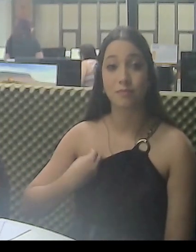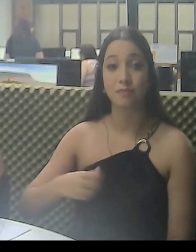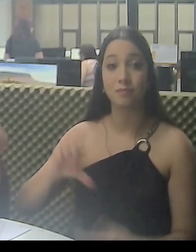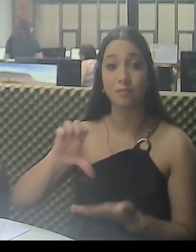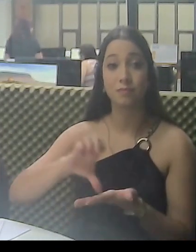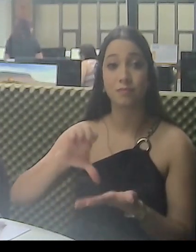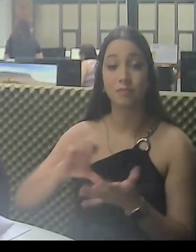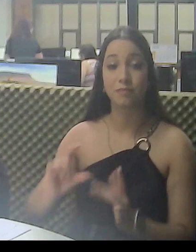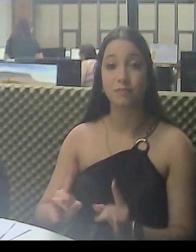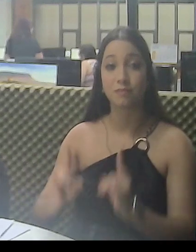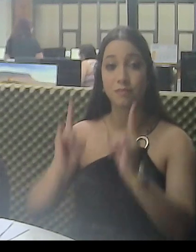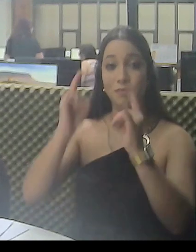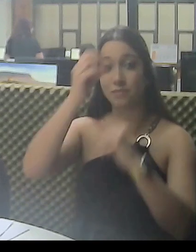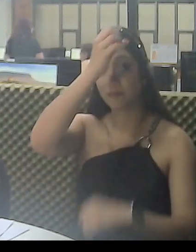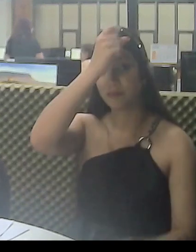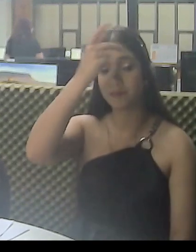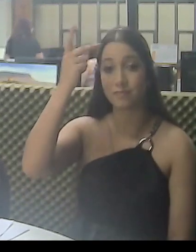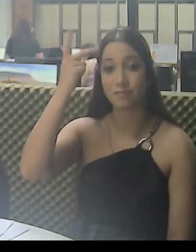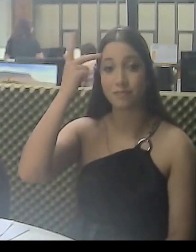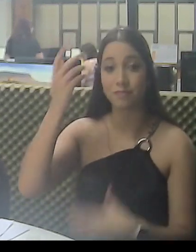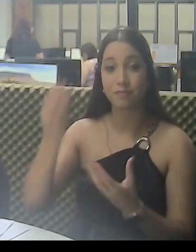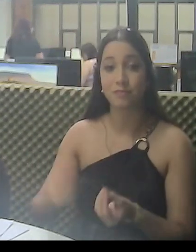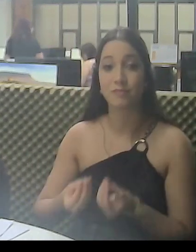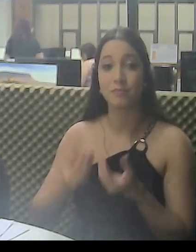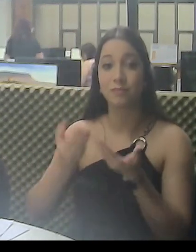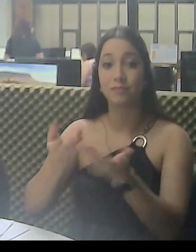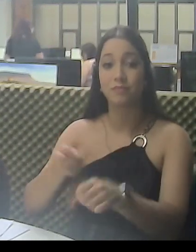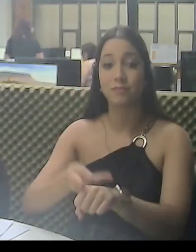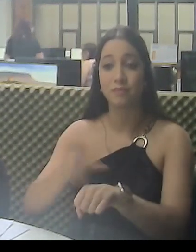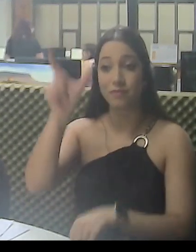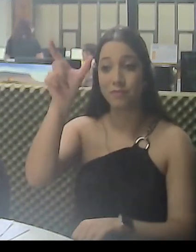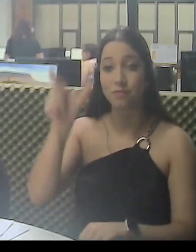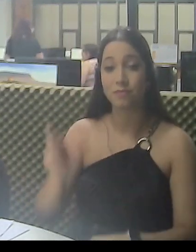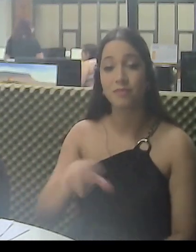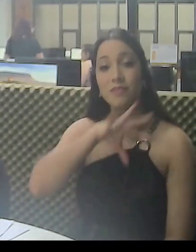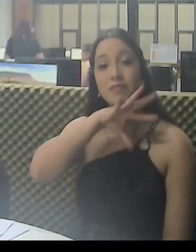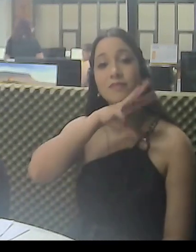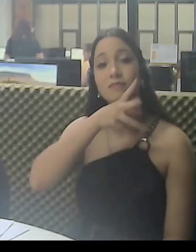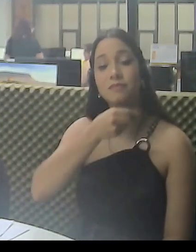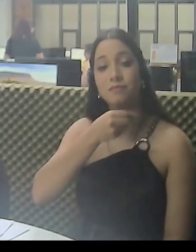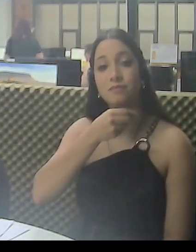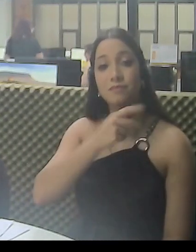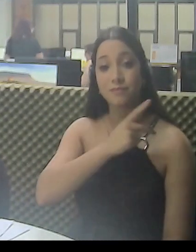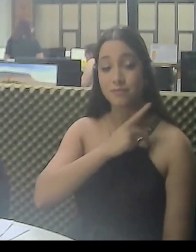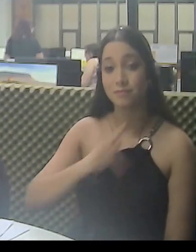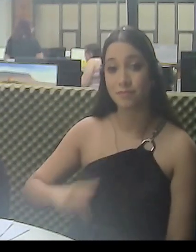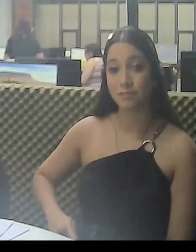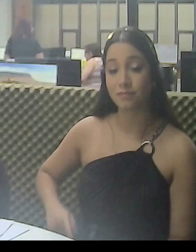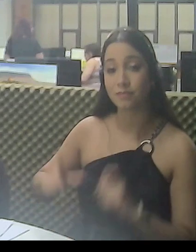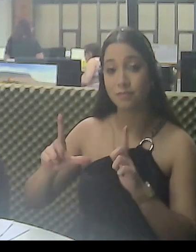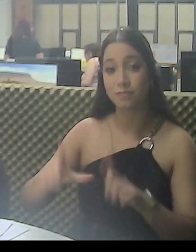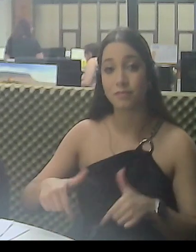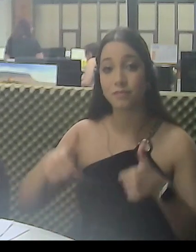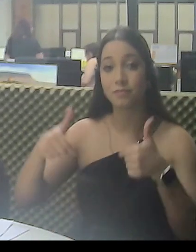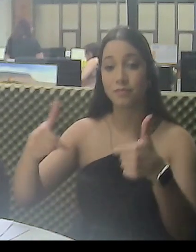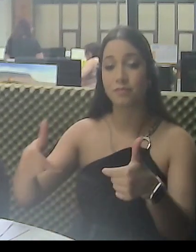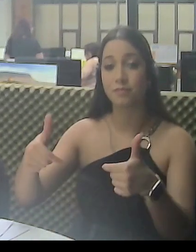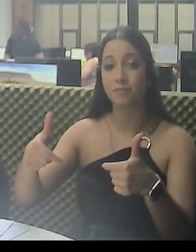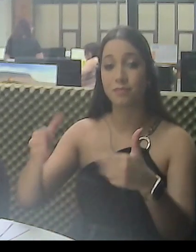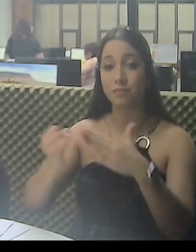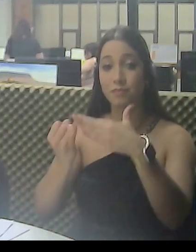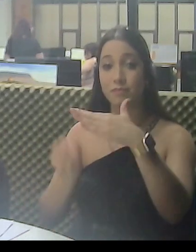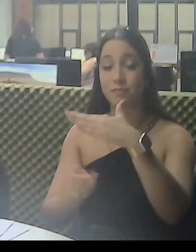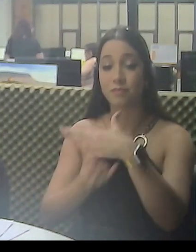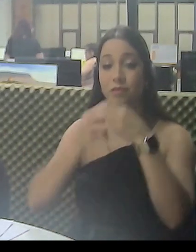Centro Administrativo Municipal para entregar a premiação ao prefeito Odelmo Leão. O presidente executivo da